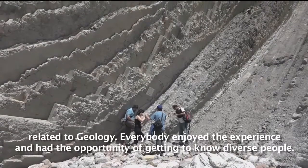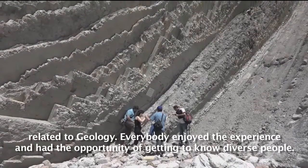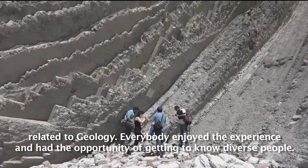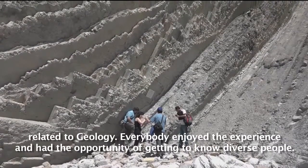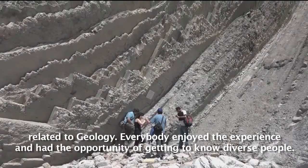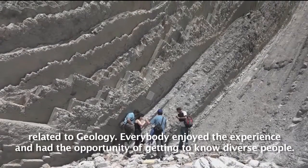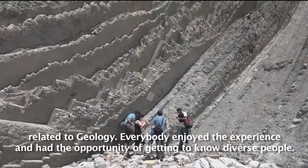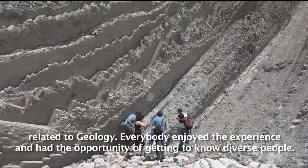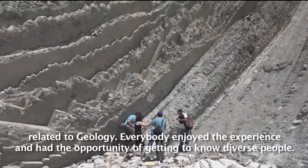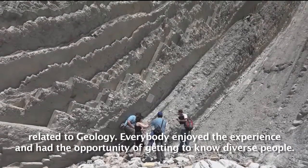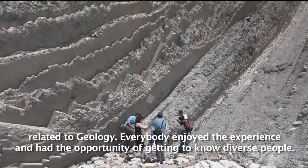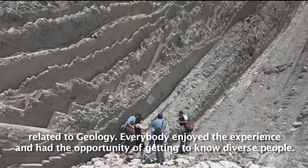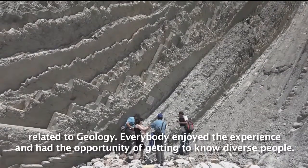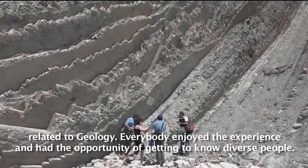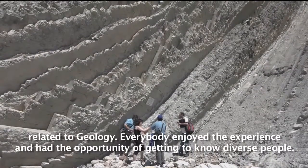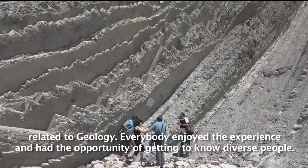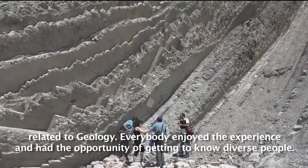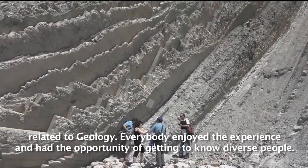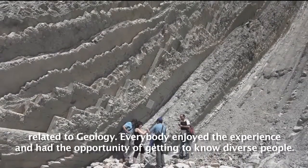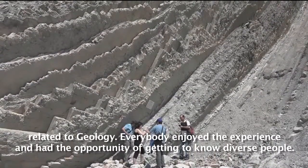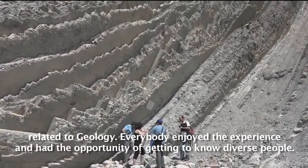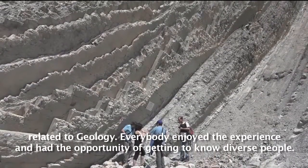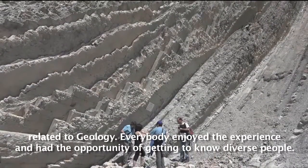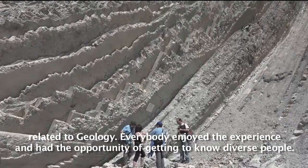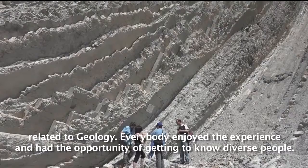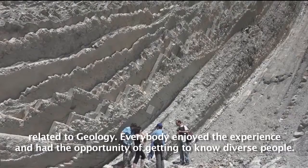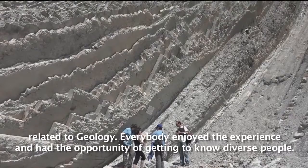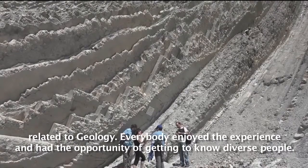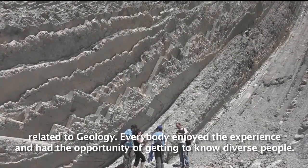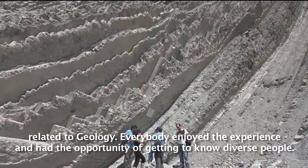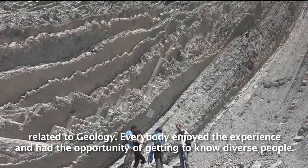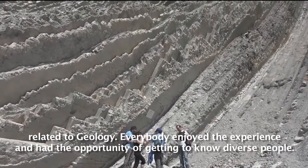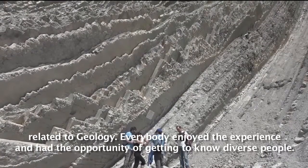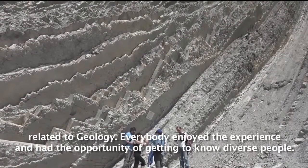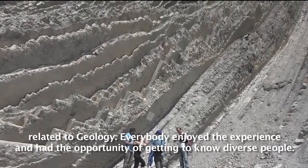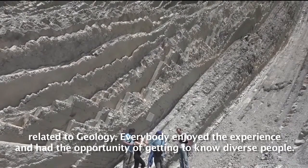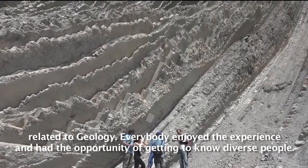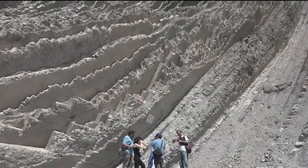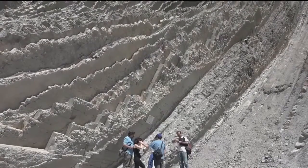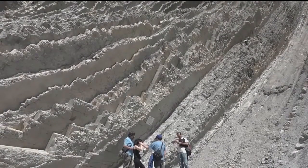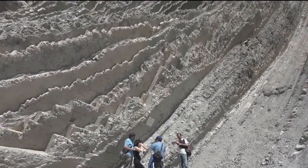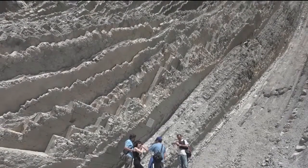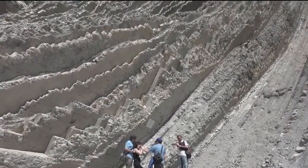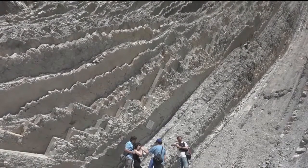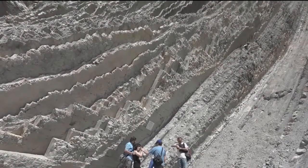geología. Todos disfrutaron de la experiencia y para todos fue una oportunidad de conocer gente diversa.